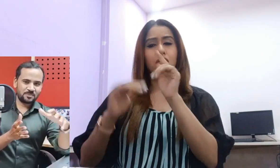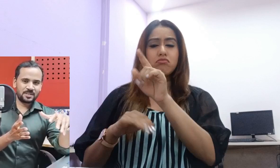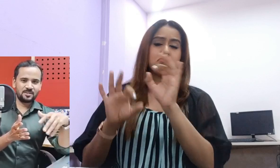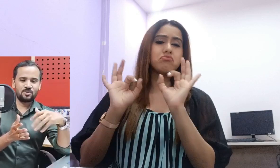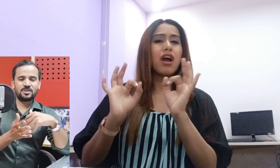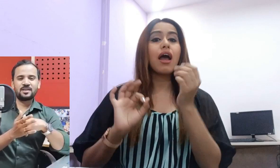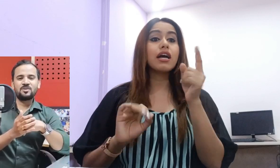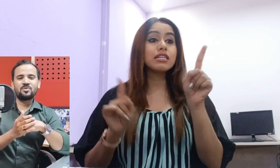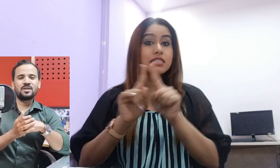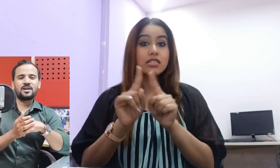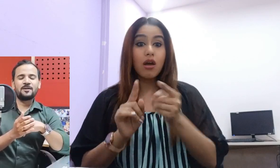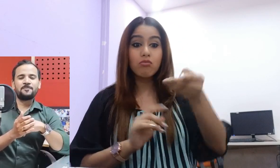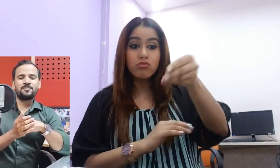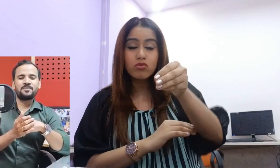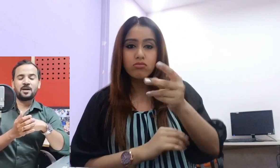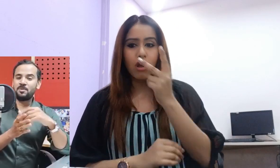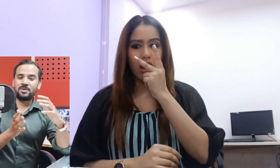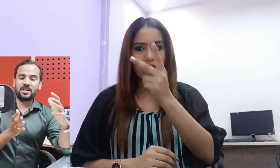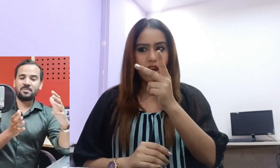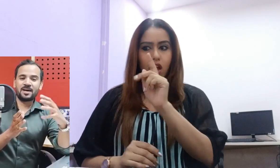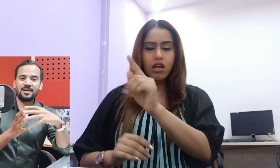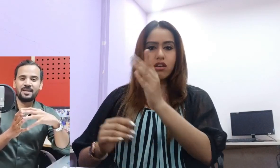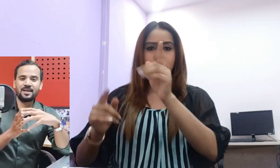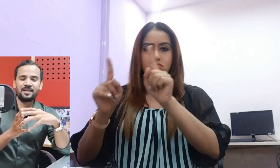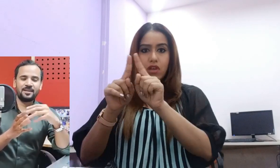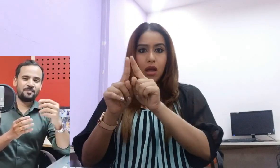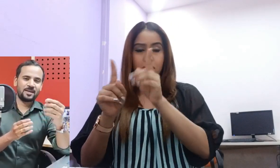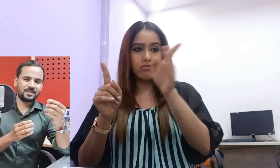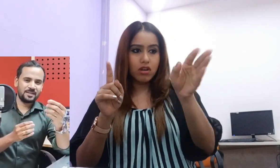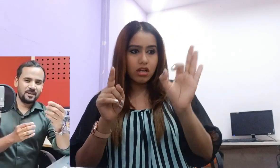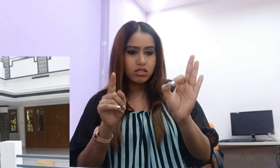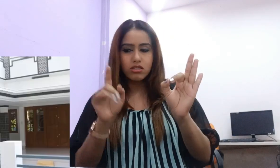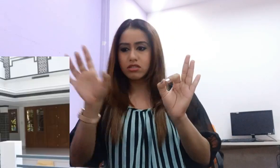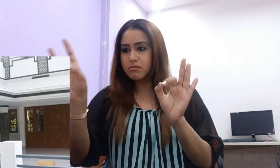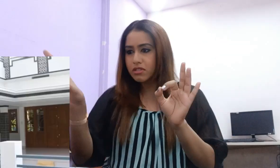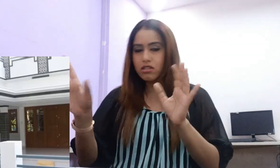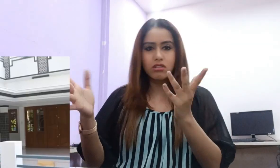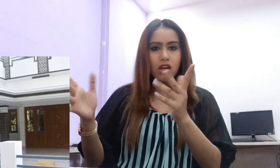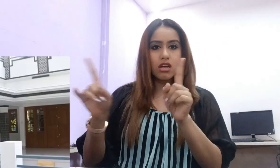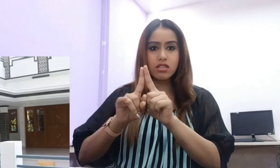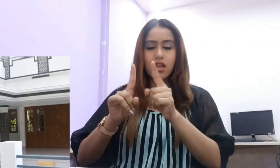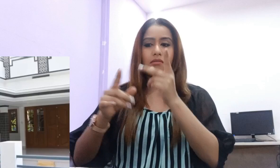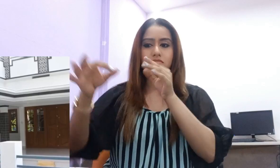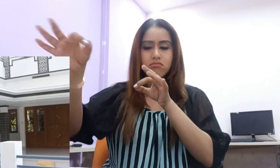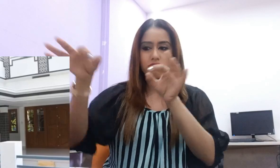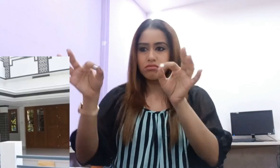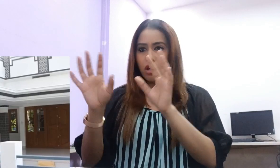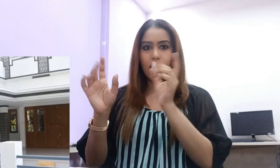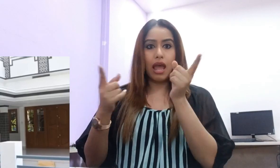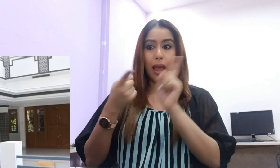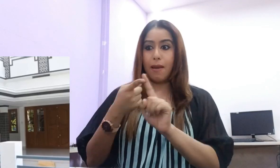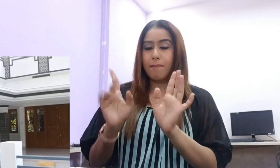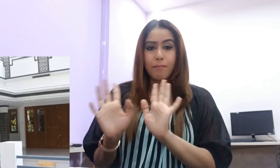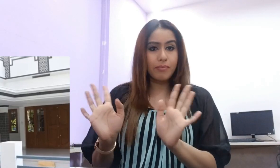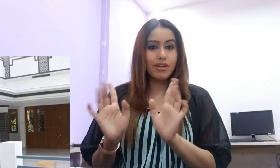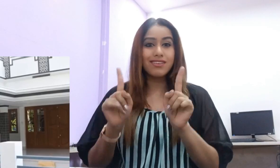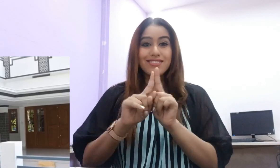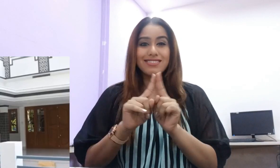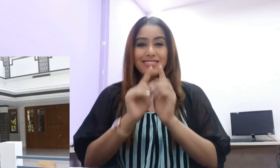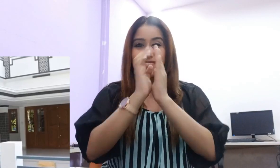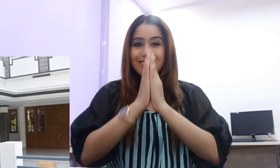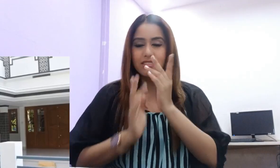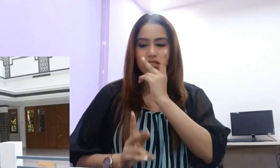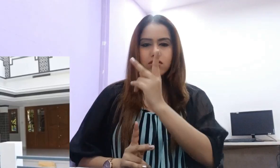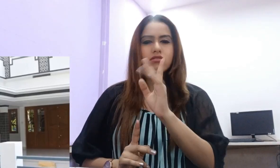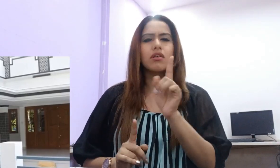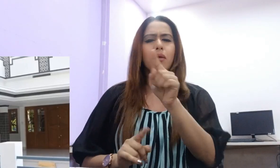उनके जो आसपास के दोस्त यार थे उन्होंने कहा कि आपने बढ़िया मकान लिया है, लेकिन एक बार किसी वास्तु वाले एक्सपर्ट को बुला लेते, विशेषज्ञ को बुला लेते